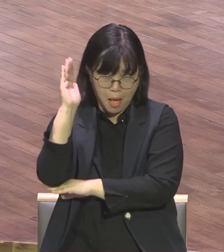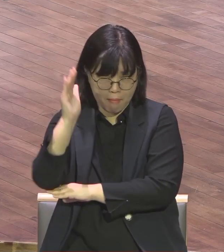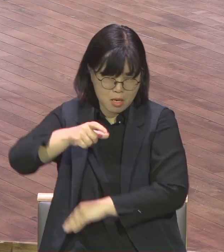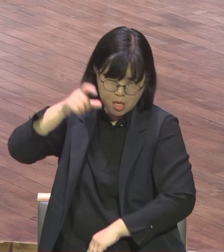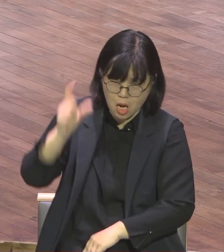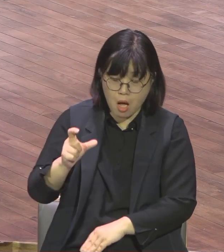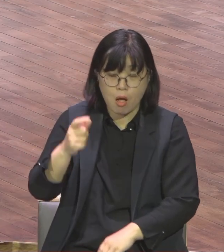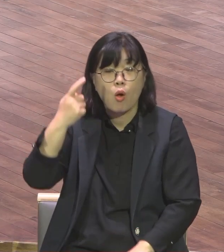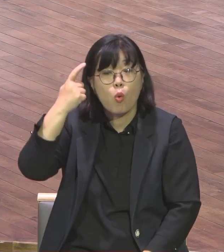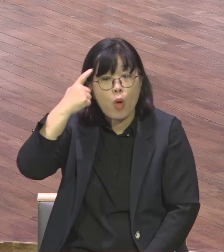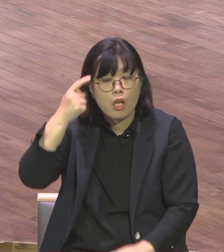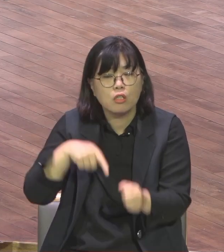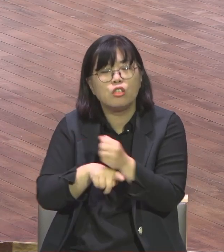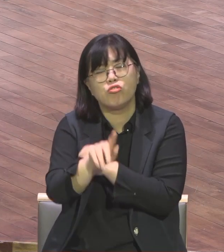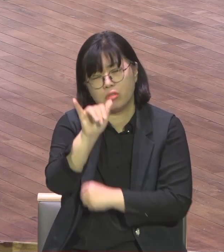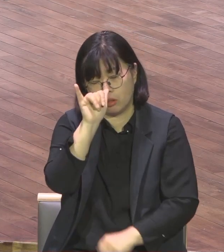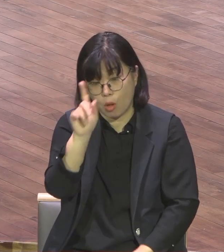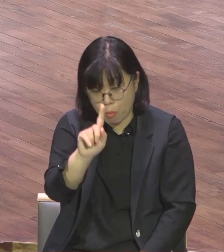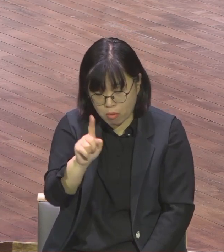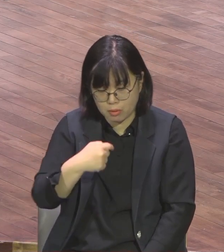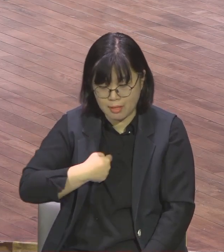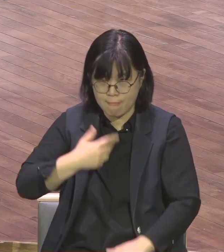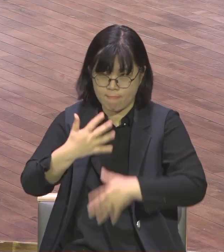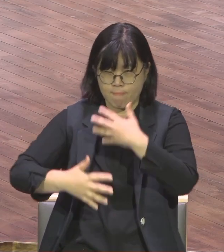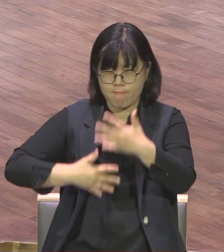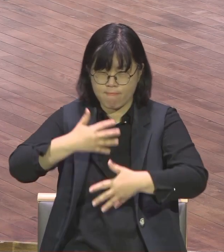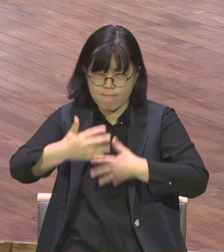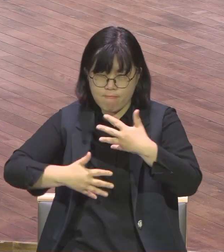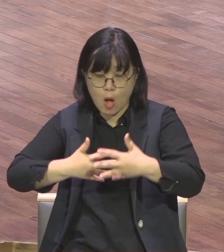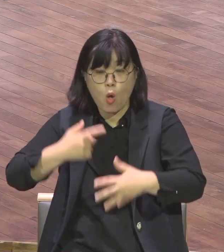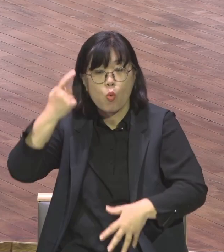발도 못 아나니아 삽비라 그럼 지옥 갔냐? 그건 알 수 없습니다.